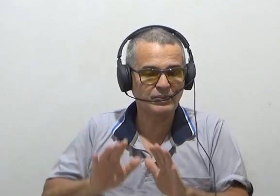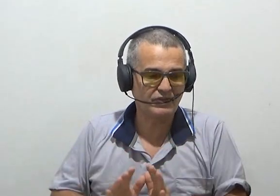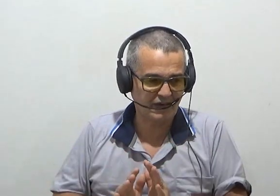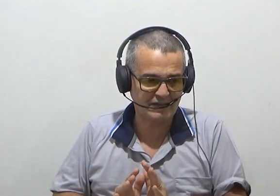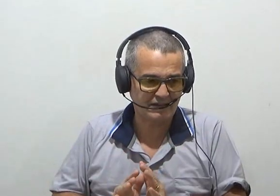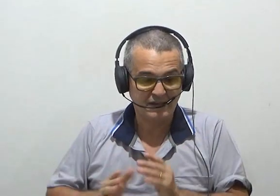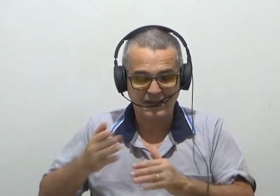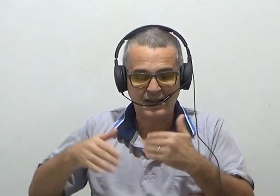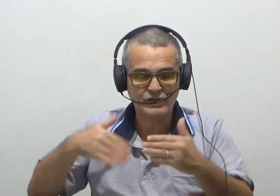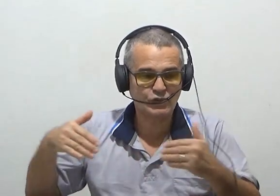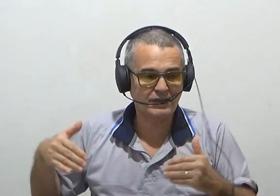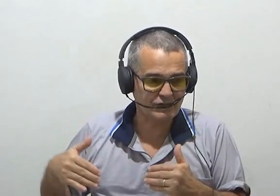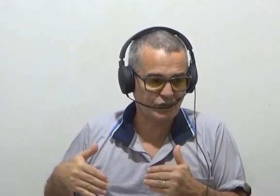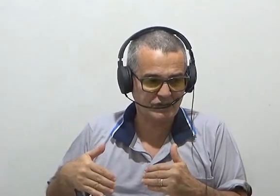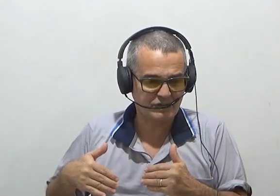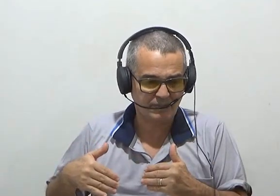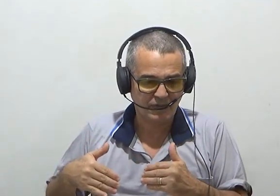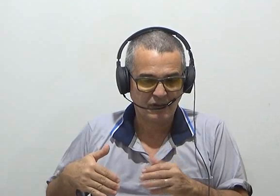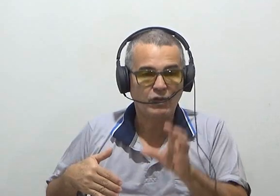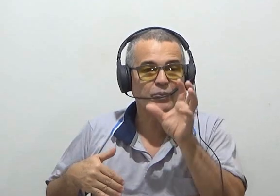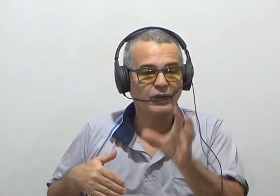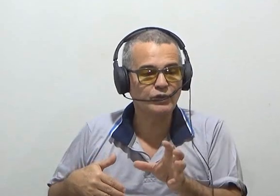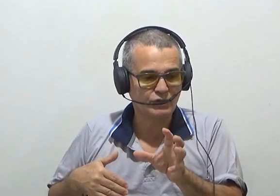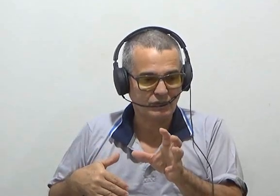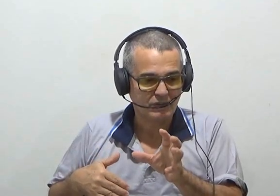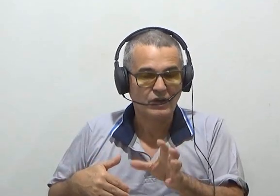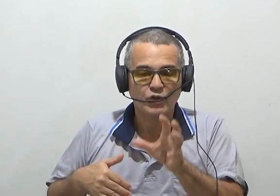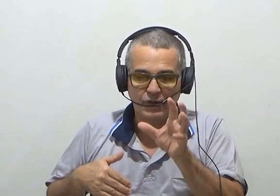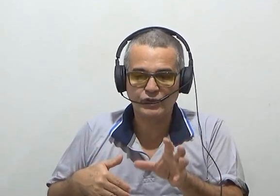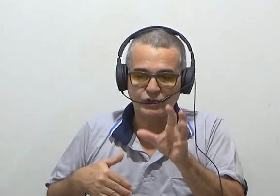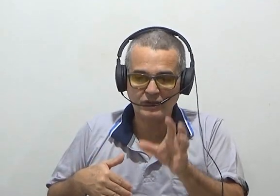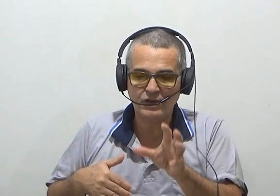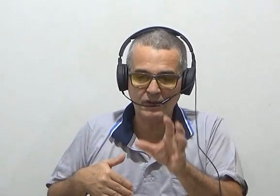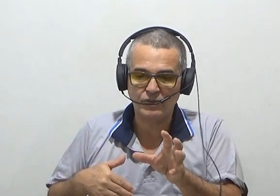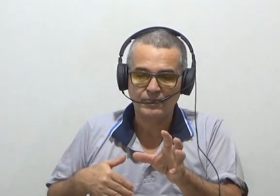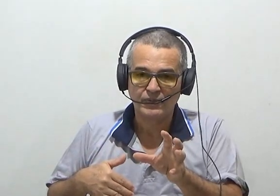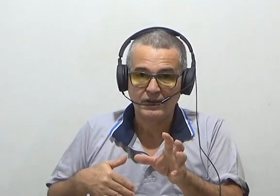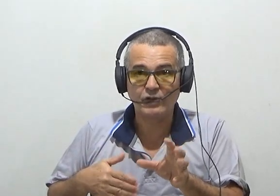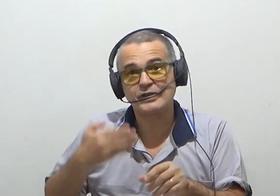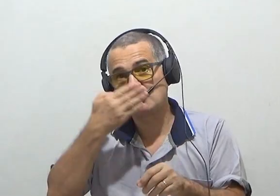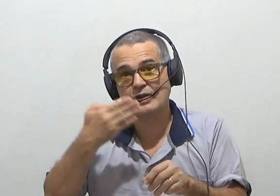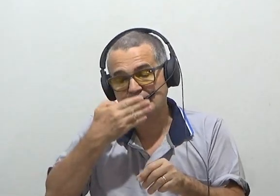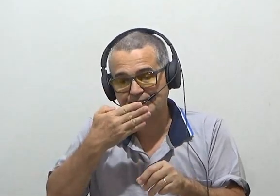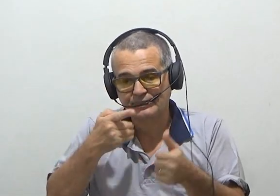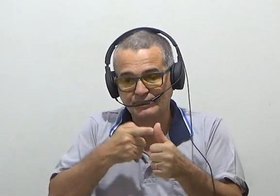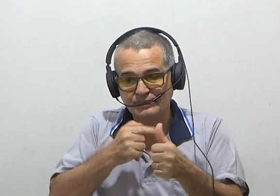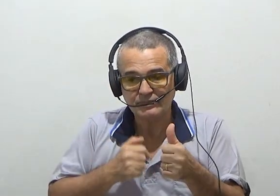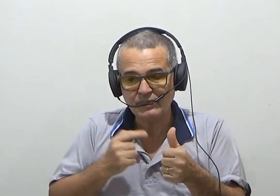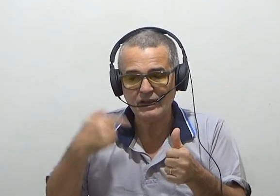outro tipo de frase. É a mistura das coisas. Qual o produto? O produto tem o eu, que é o